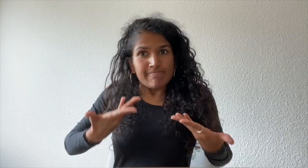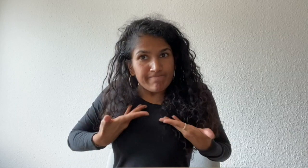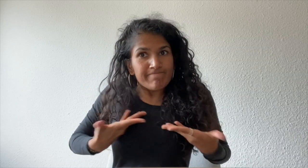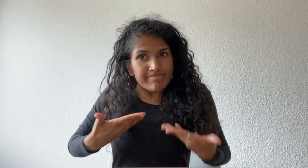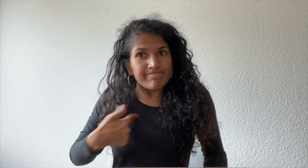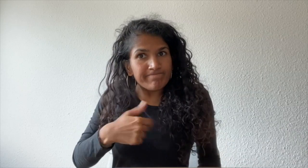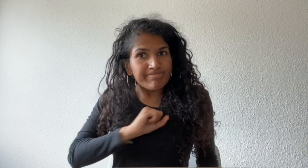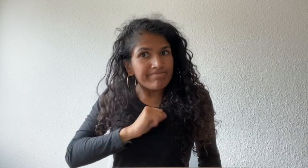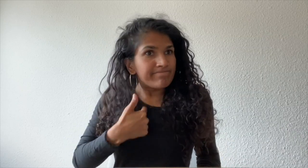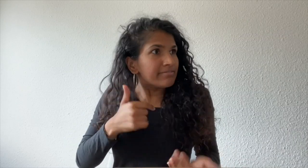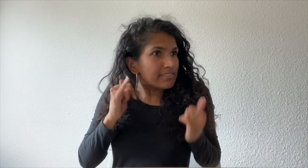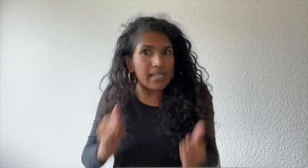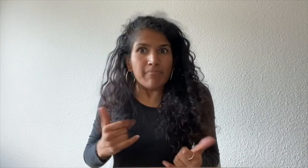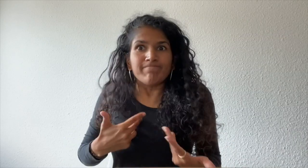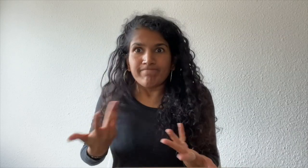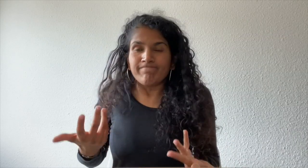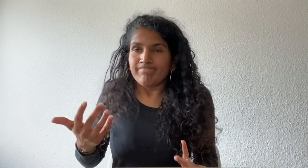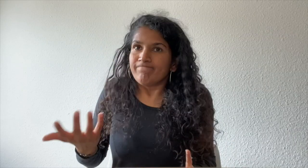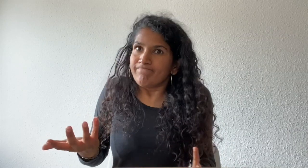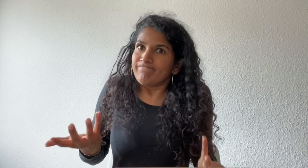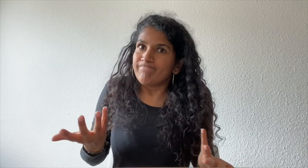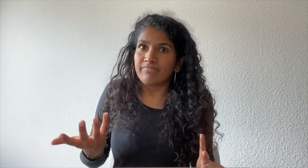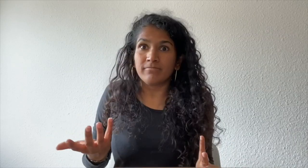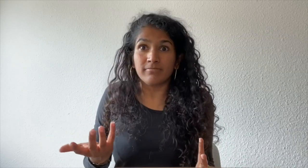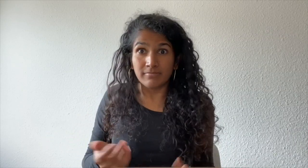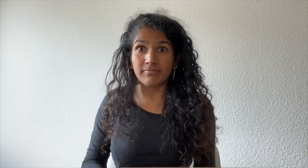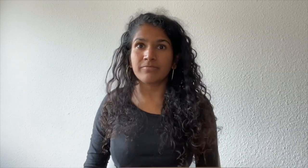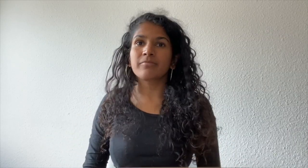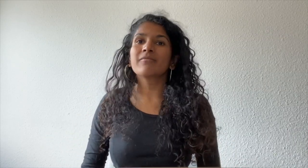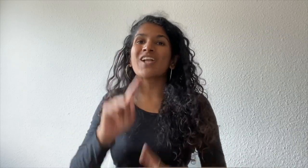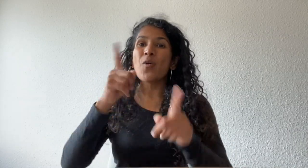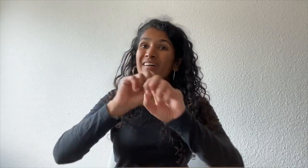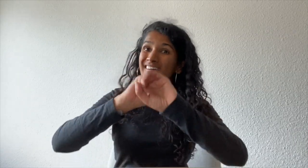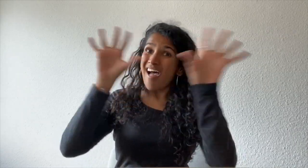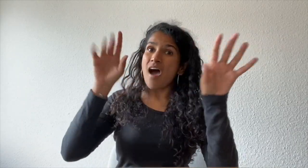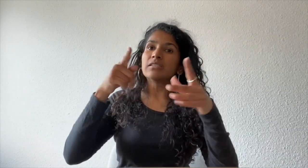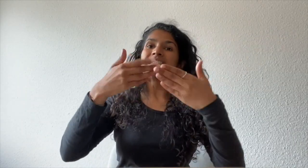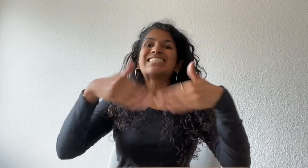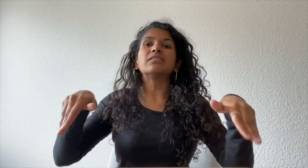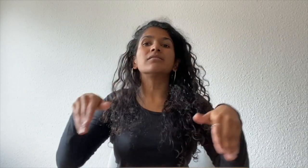Weißsein nicht in der Reflexion weißer Privilegien einfach verschwindet.